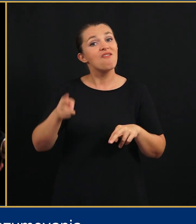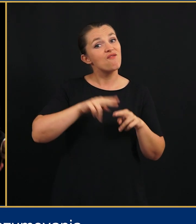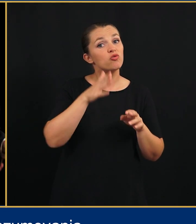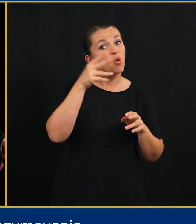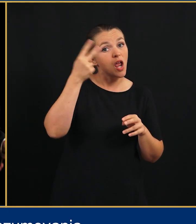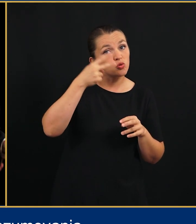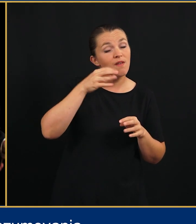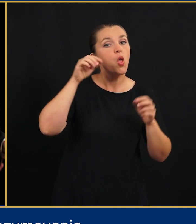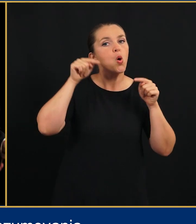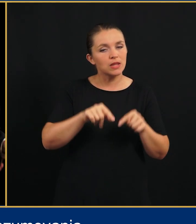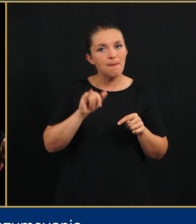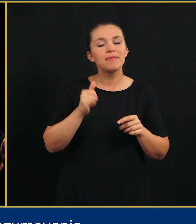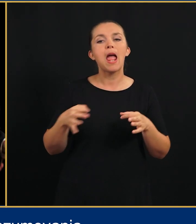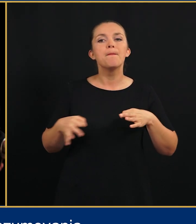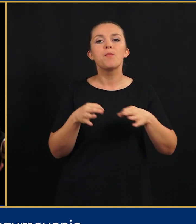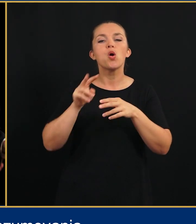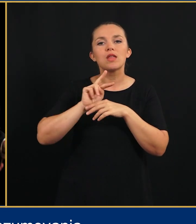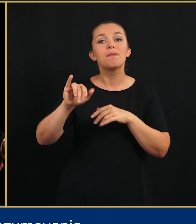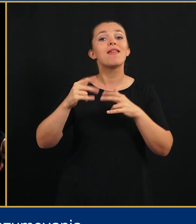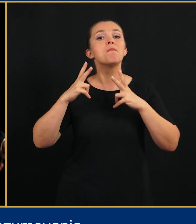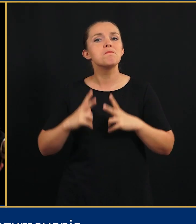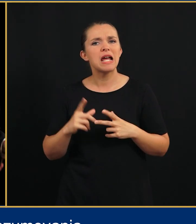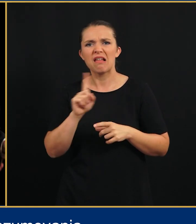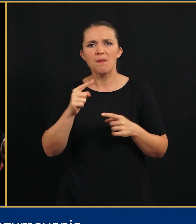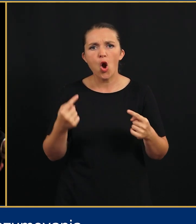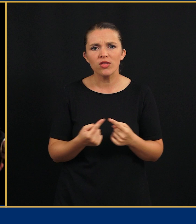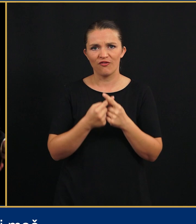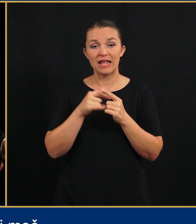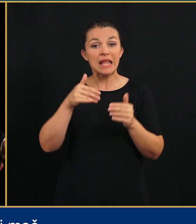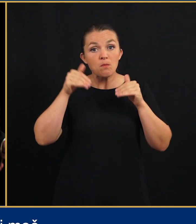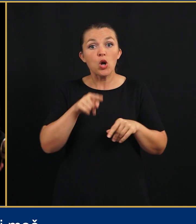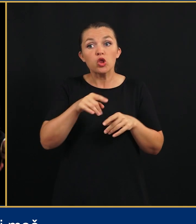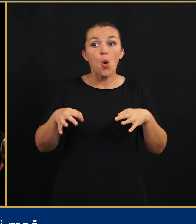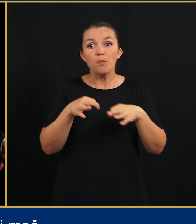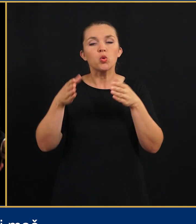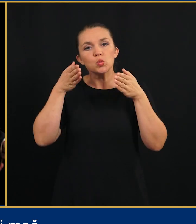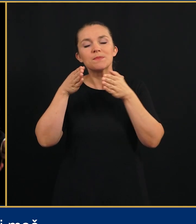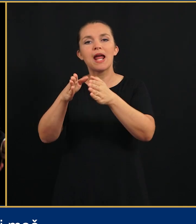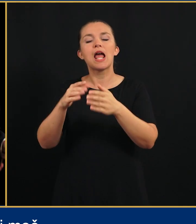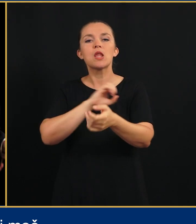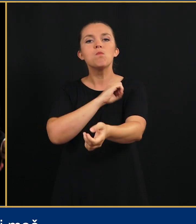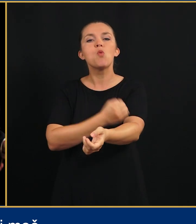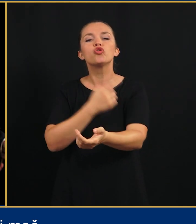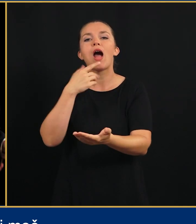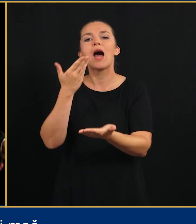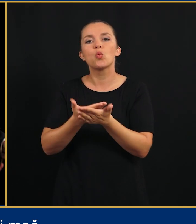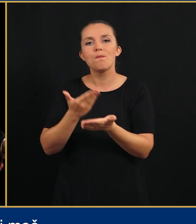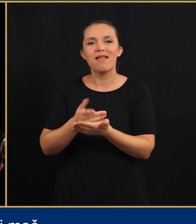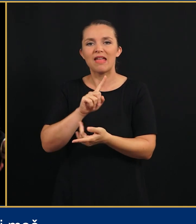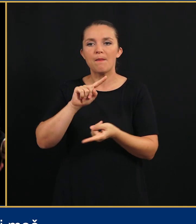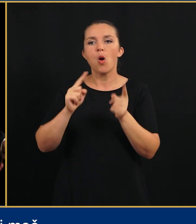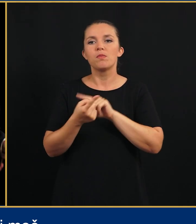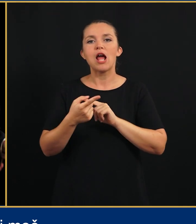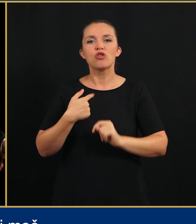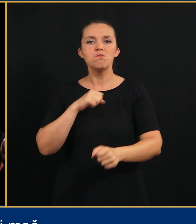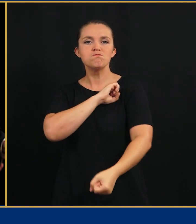bo razumevanja o tem, da je pot naprej mir, ne konflikt, da mora to pot usmerjati moč argumenta in ne